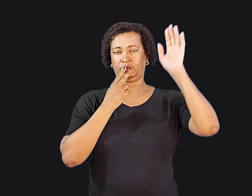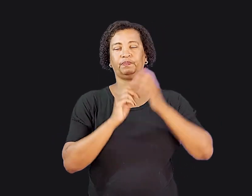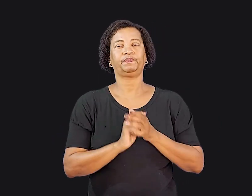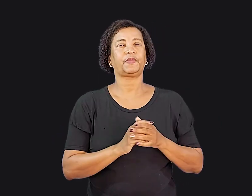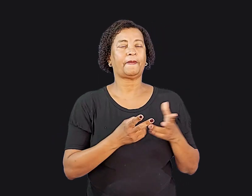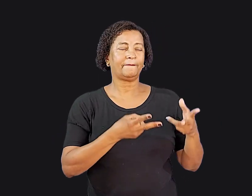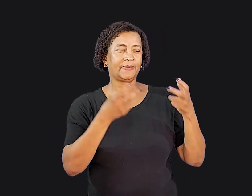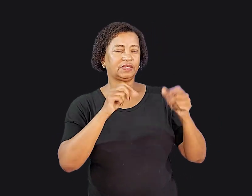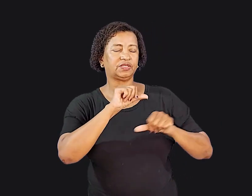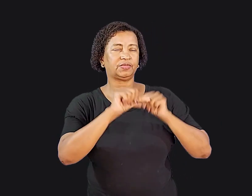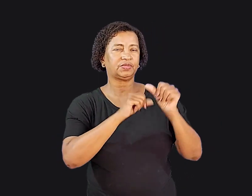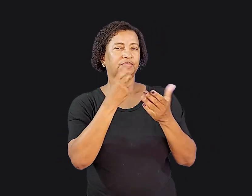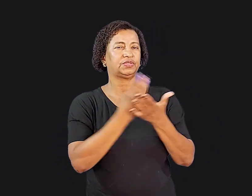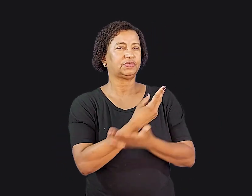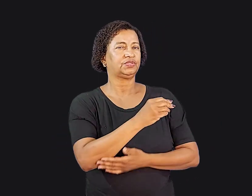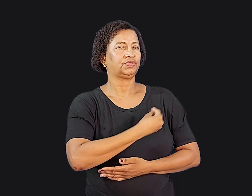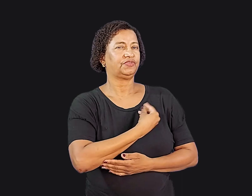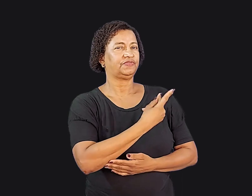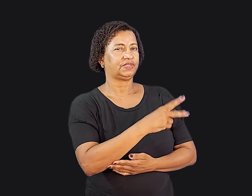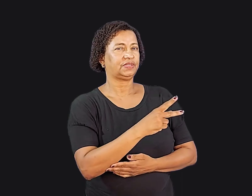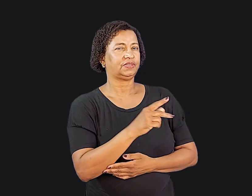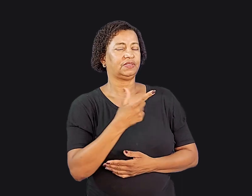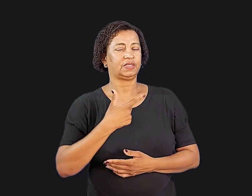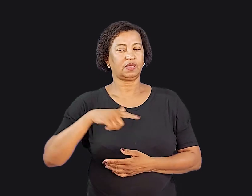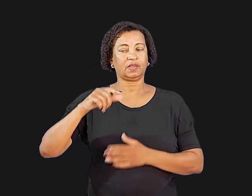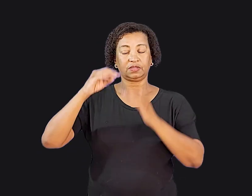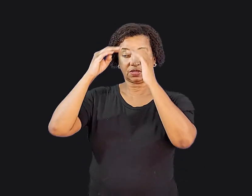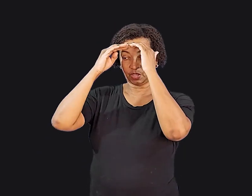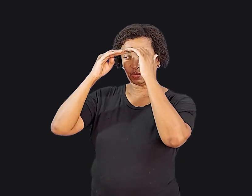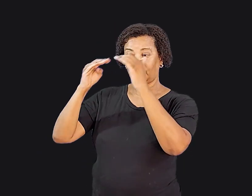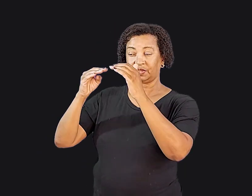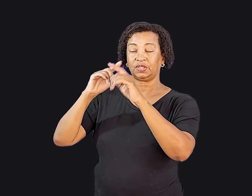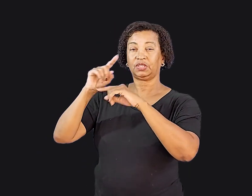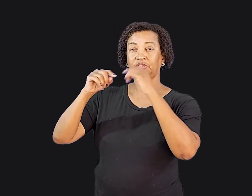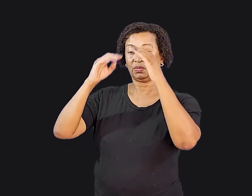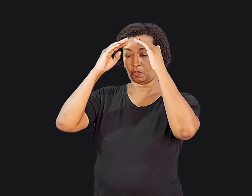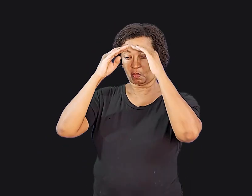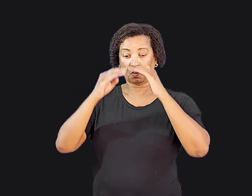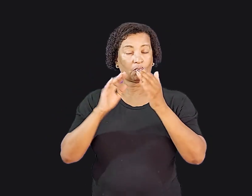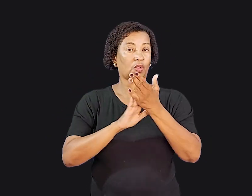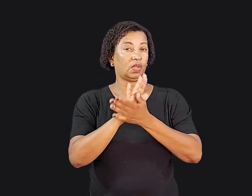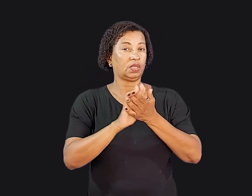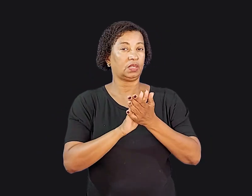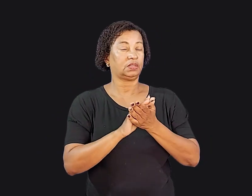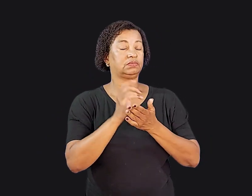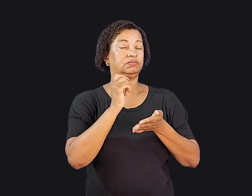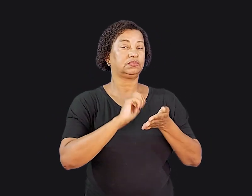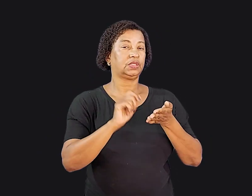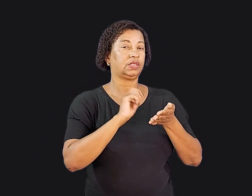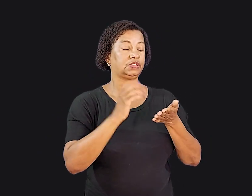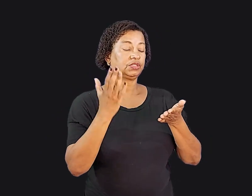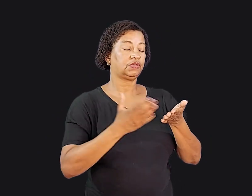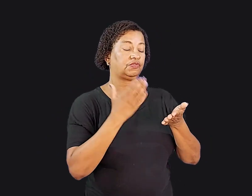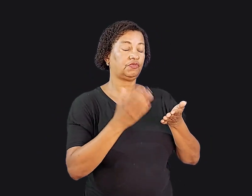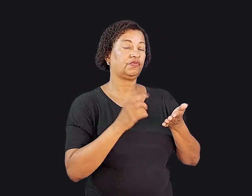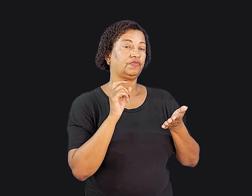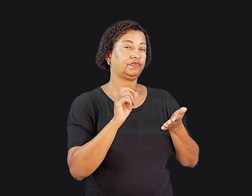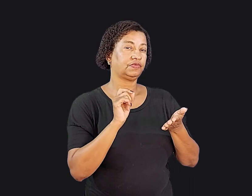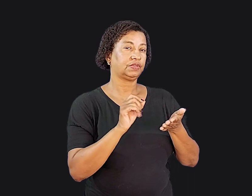ocorreu nele, de obediência à desobediência civil. Ele escreveu um livro intitulado O Custo do Discipulado, no qual